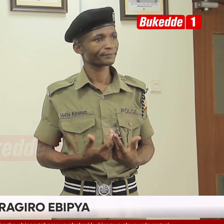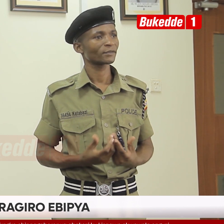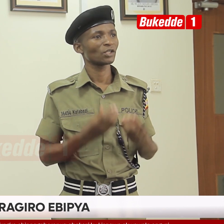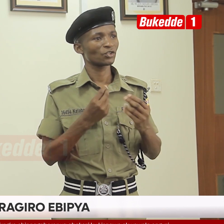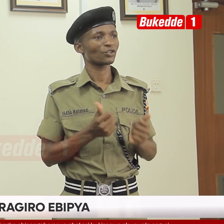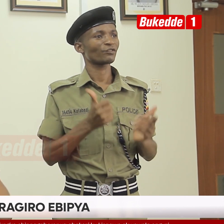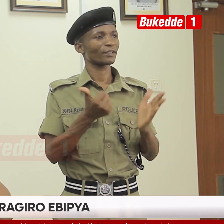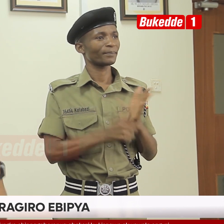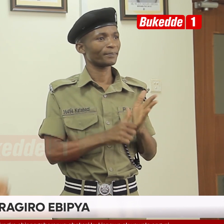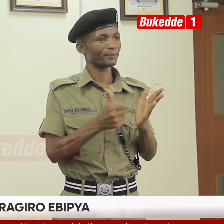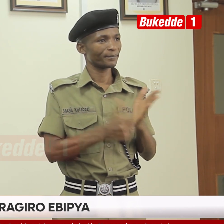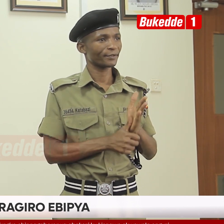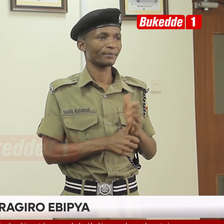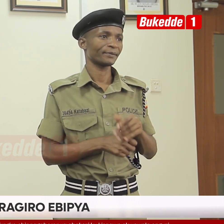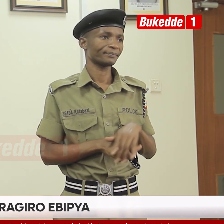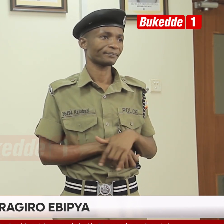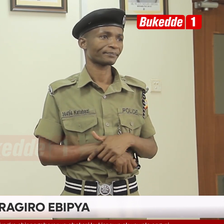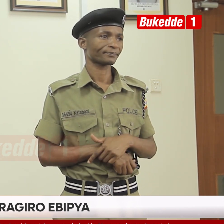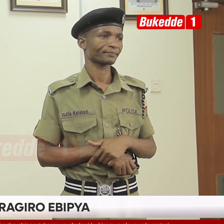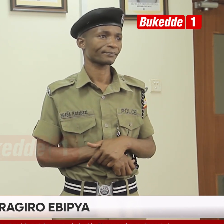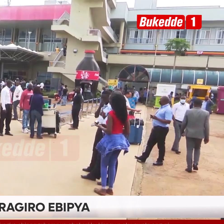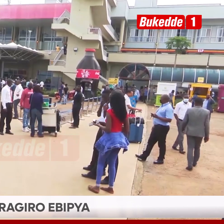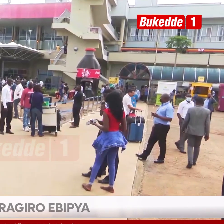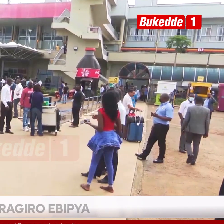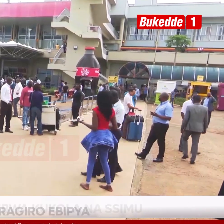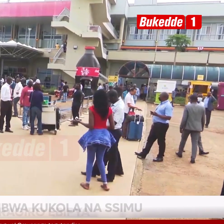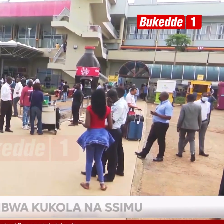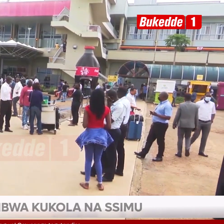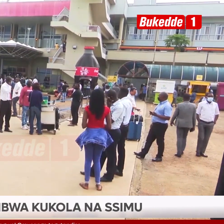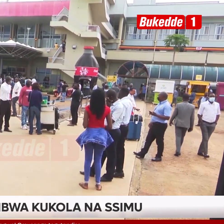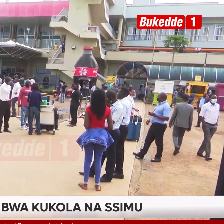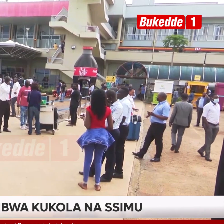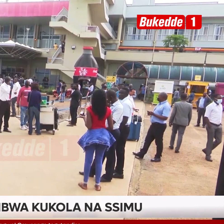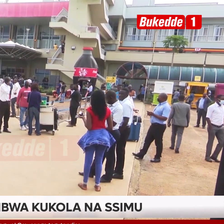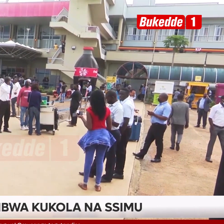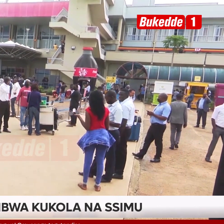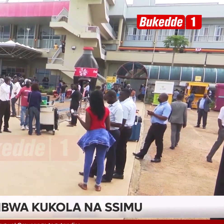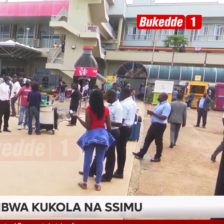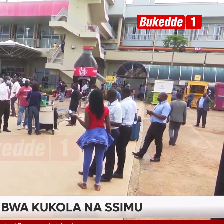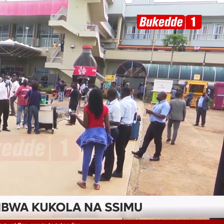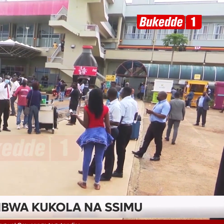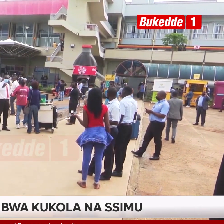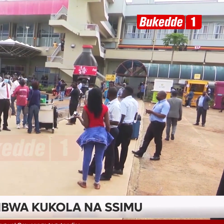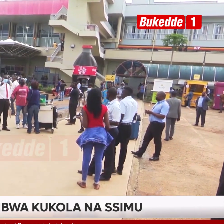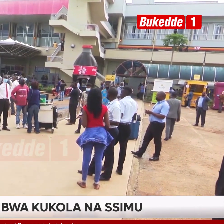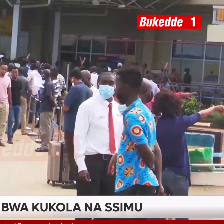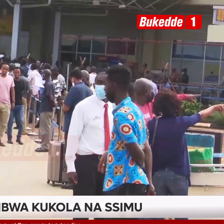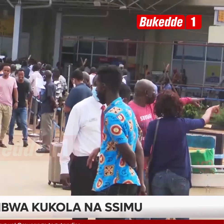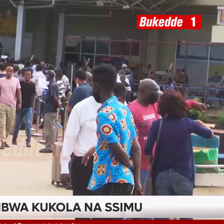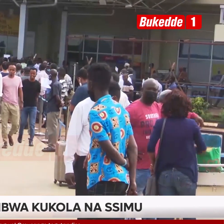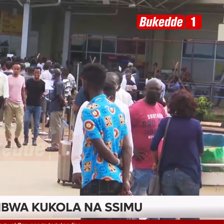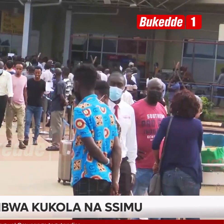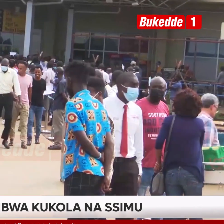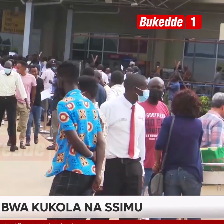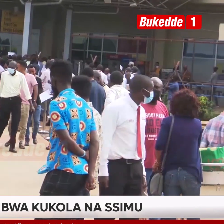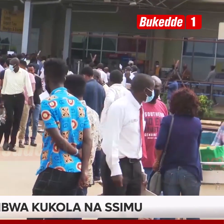tukikolako tuaddressinga conduct ya staff yaffe ku kisaawe. Agamba nti abantu balina okumanya nti ekisaawe kirina abakozi